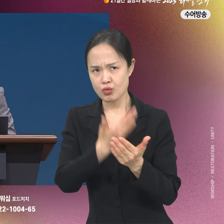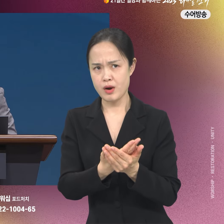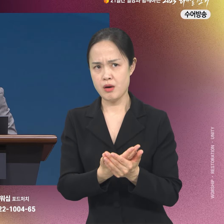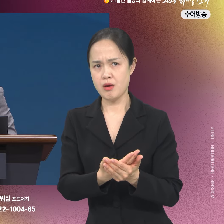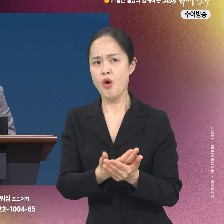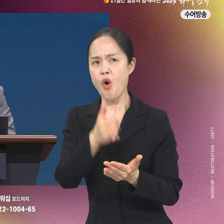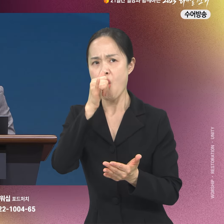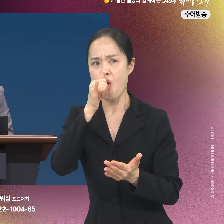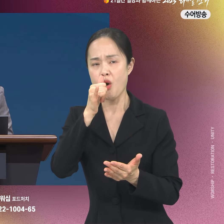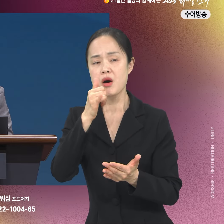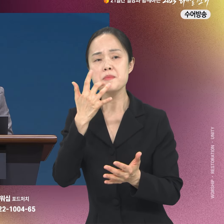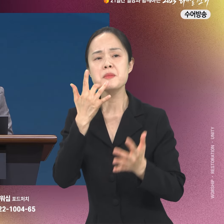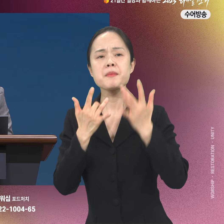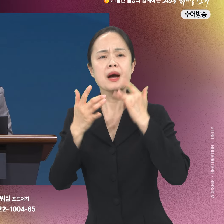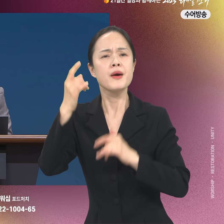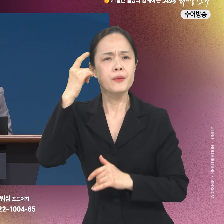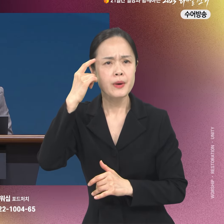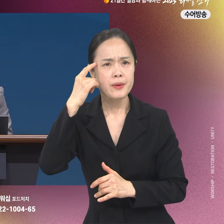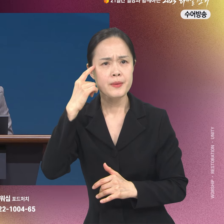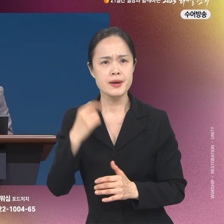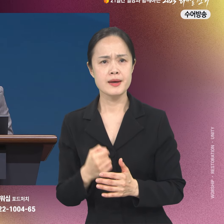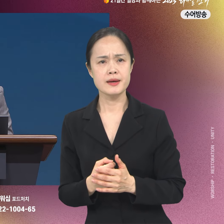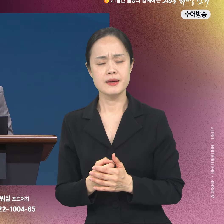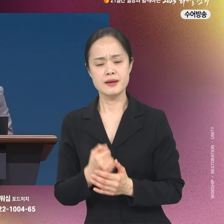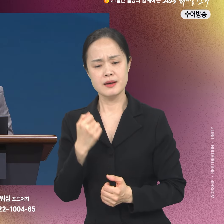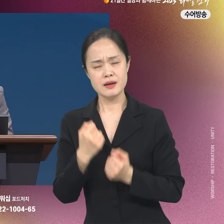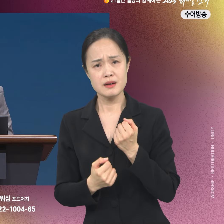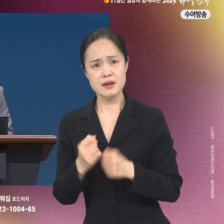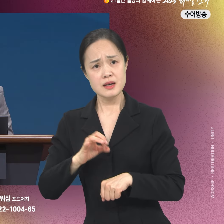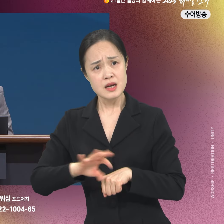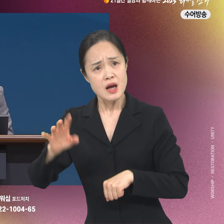하지 않았느냐, 그거는